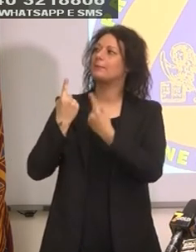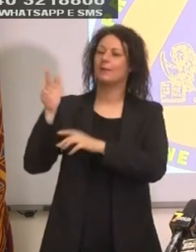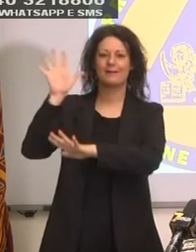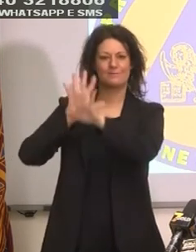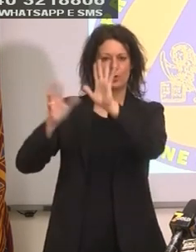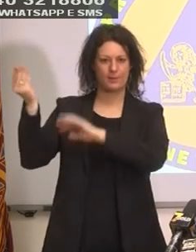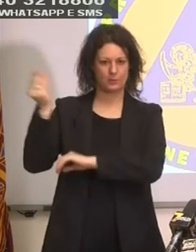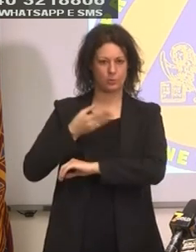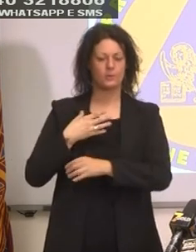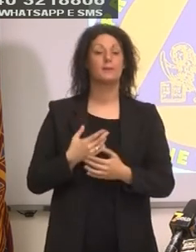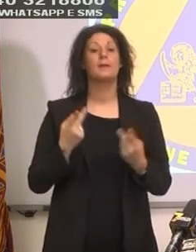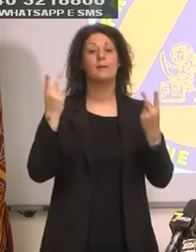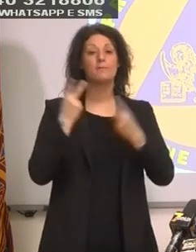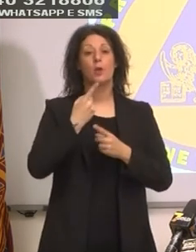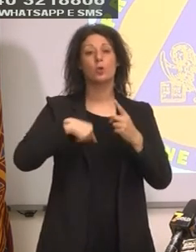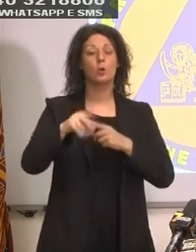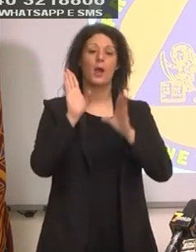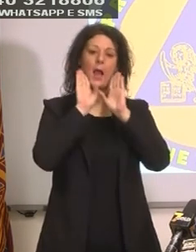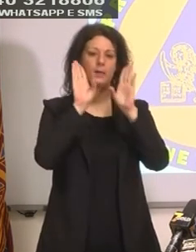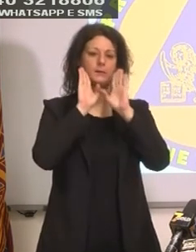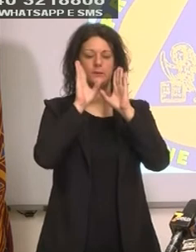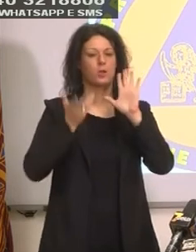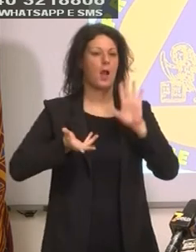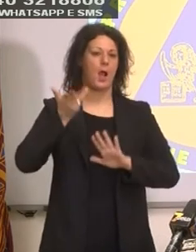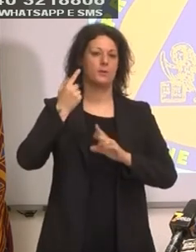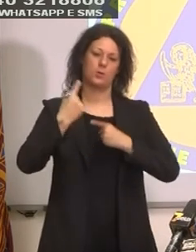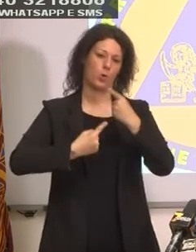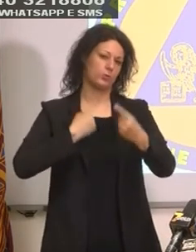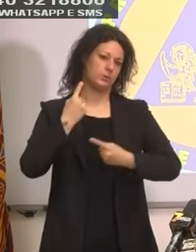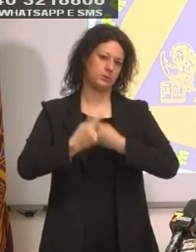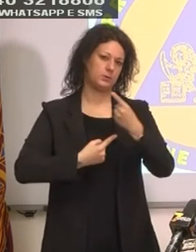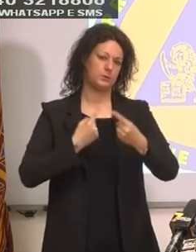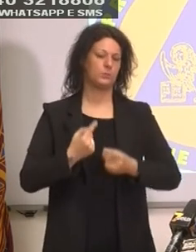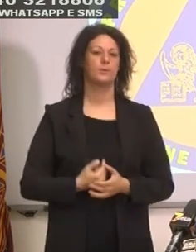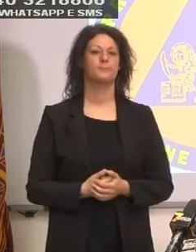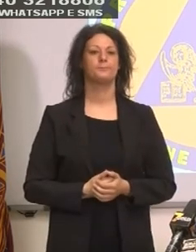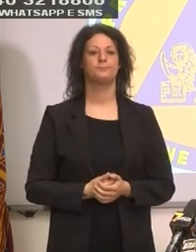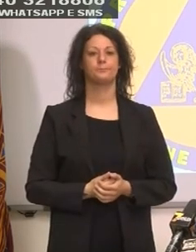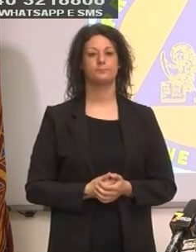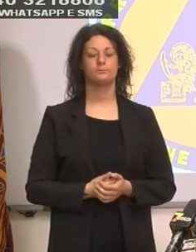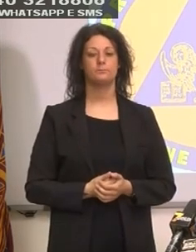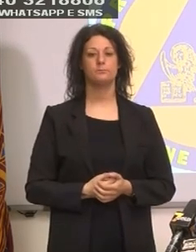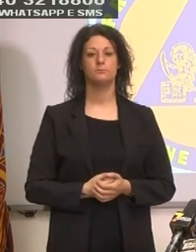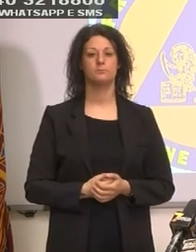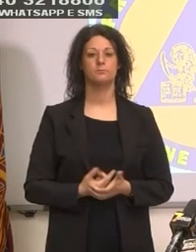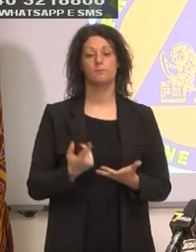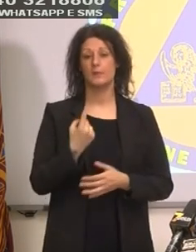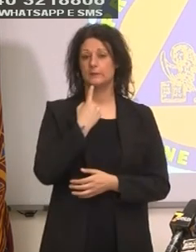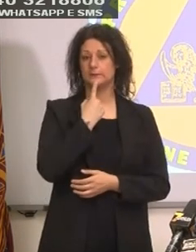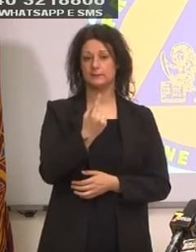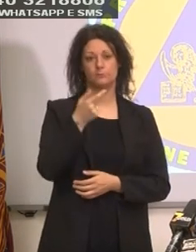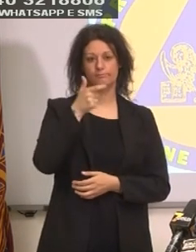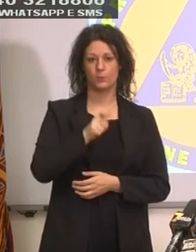è che non bisogna abbassare la guardia, questo lo dobbiamo dire in maniera molto chiara, e lo diciamo perché è inevitabile che